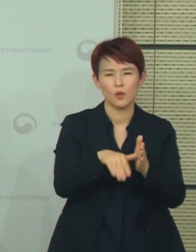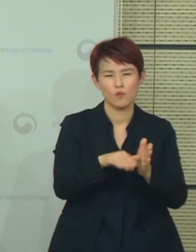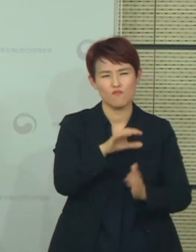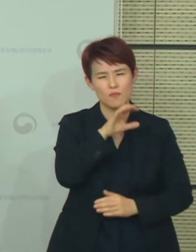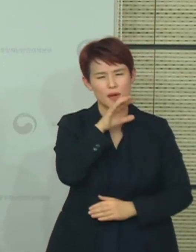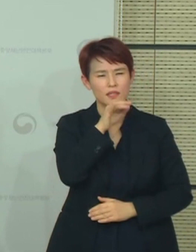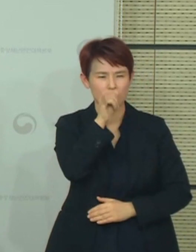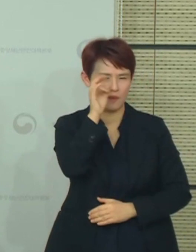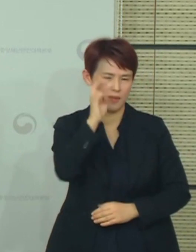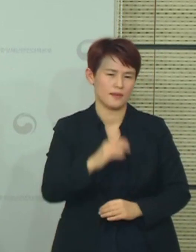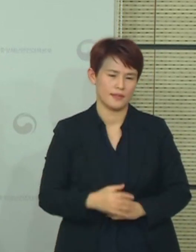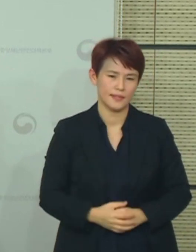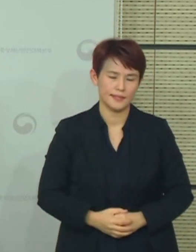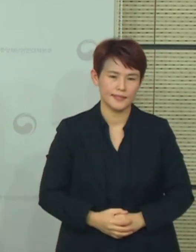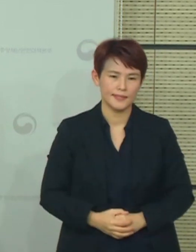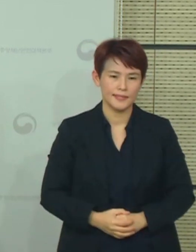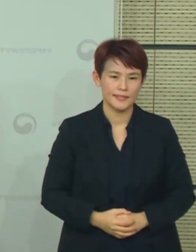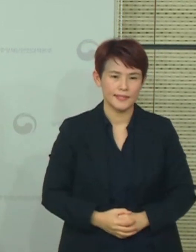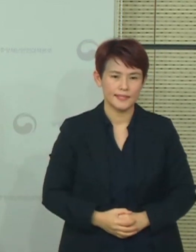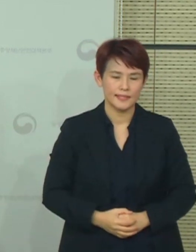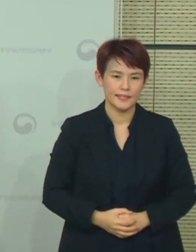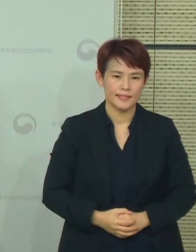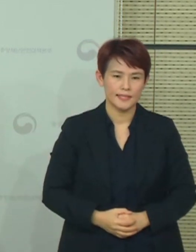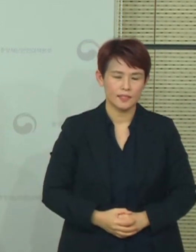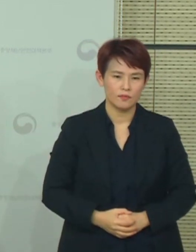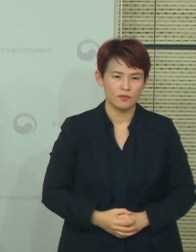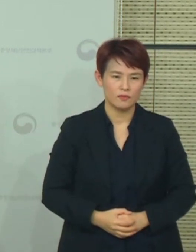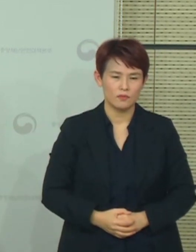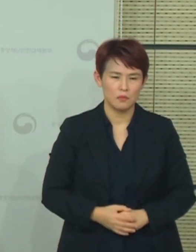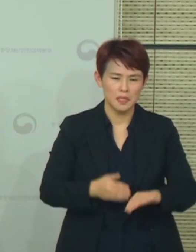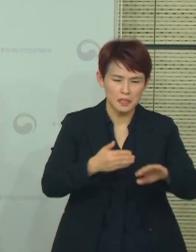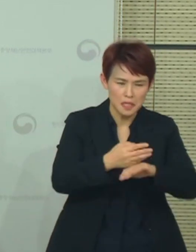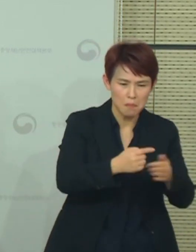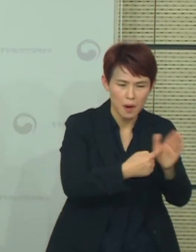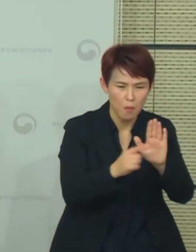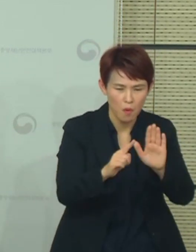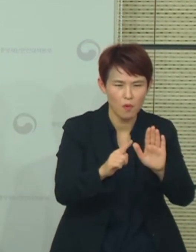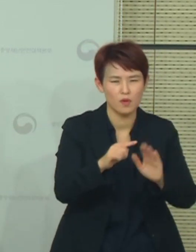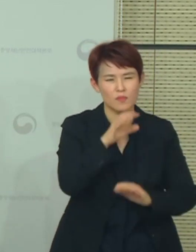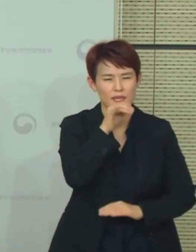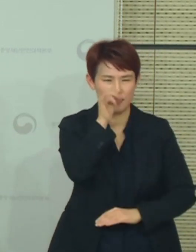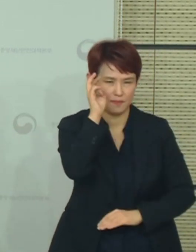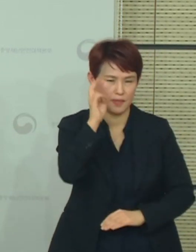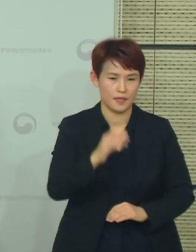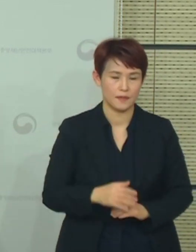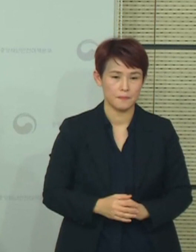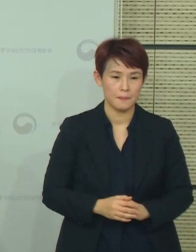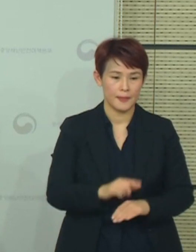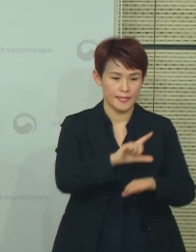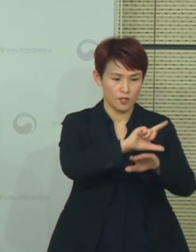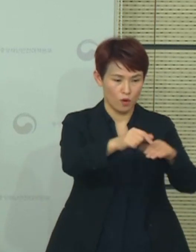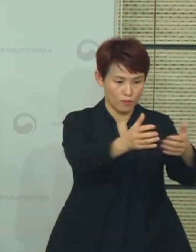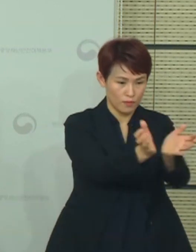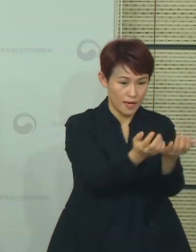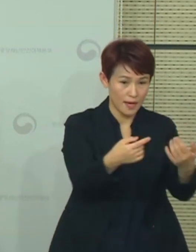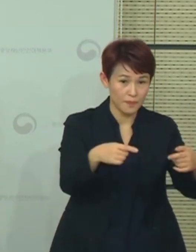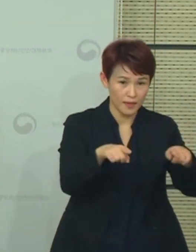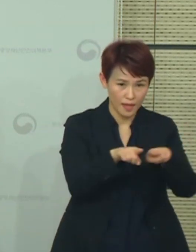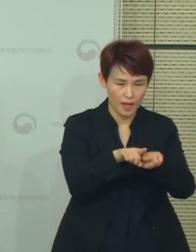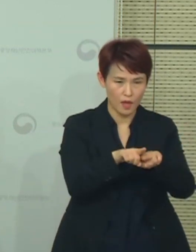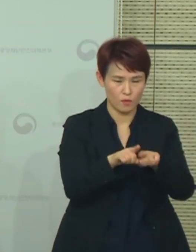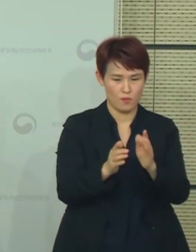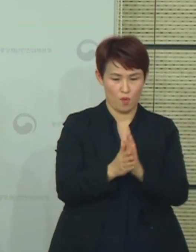불만이 있으실 수 있는 부분이 있으리라고 생각을 합니다. 지자체와 더불어 오늘 저희 이 중대본